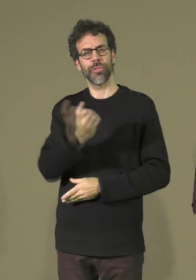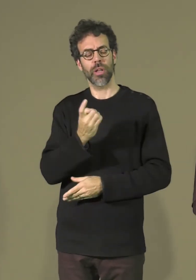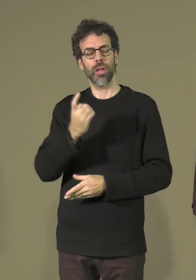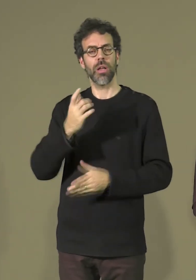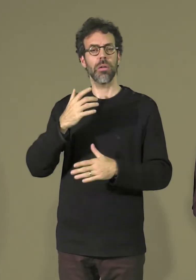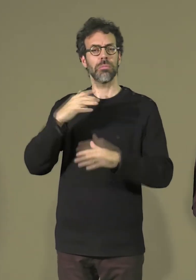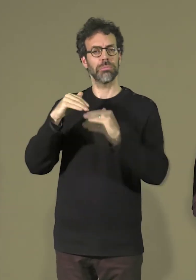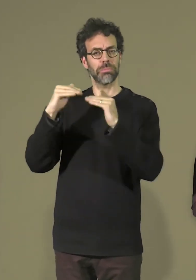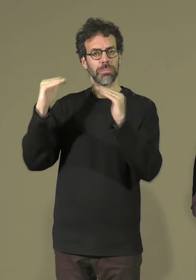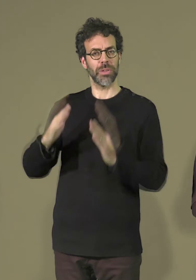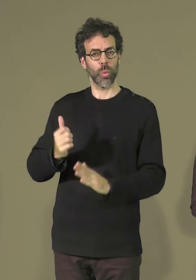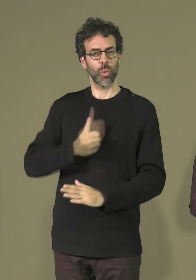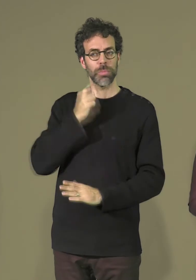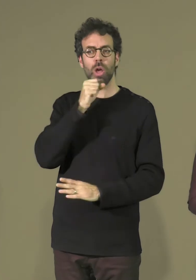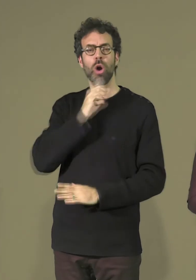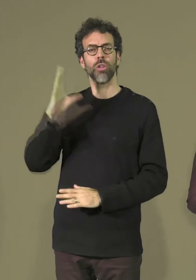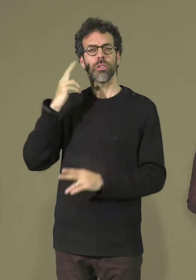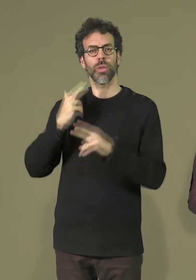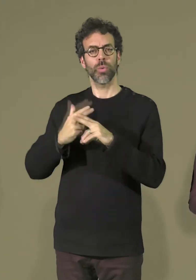MDPH.